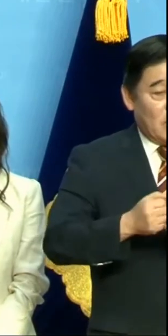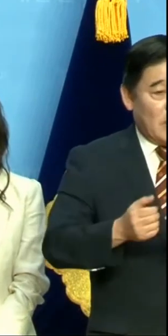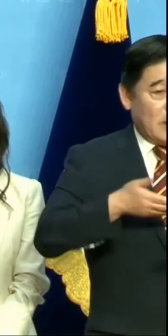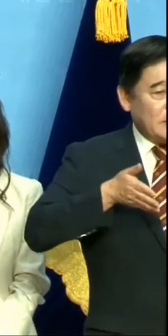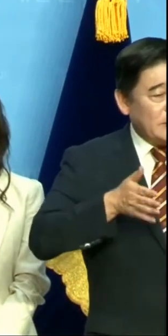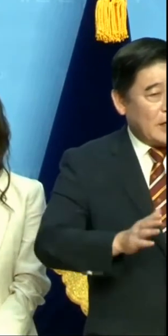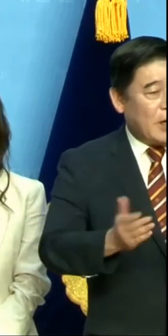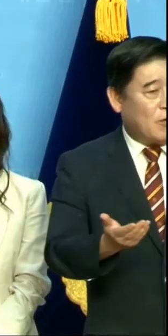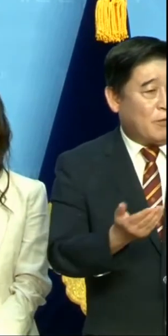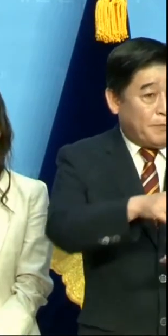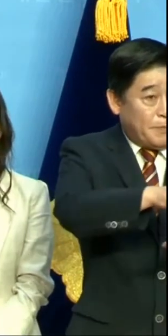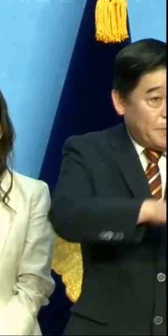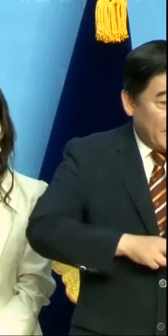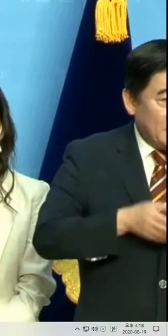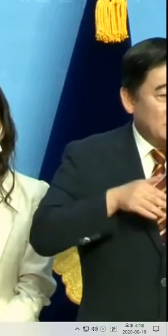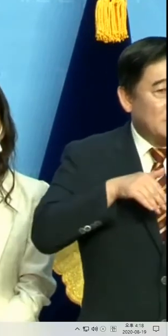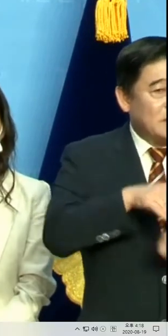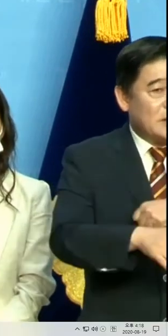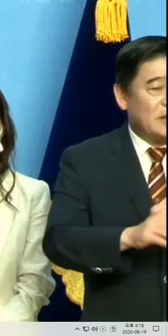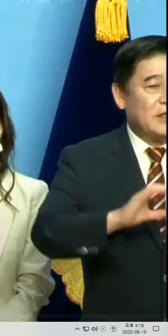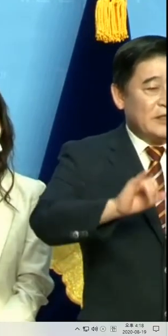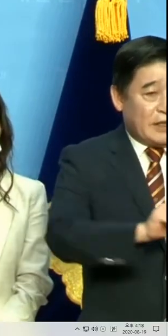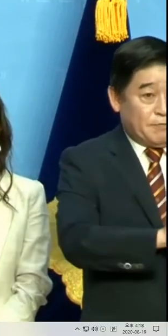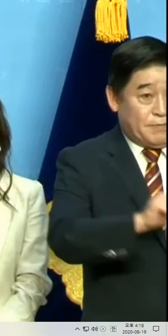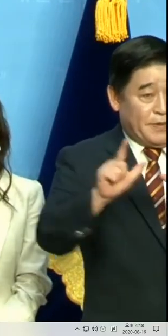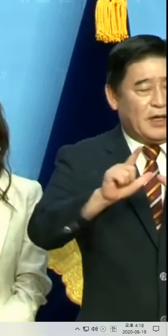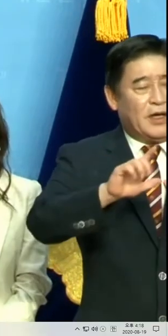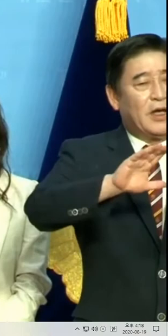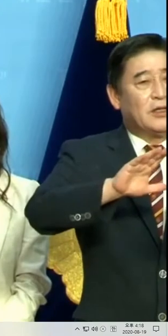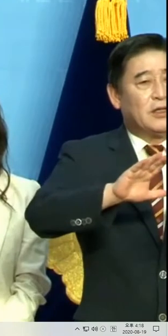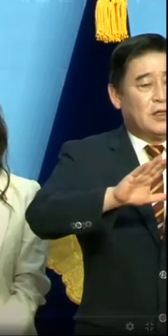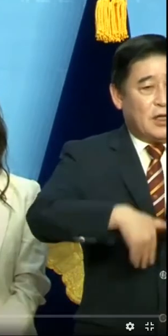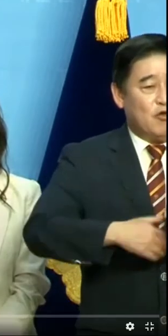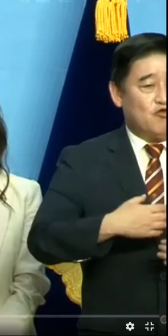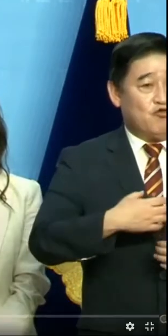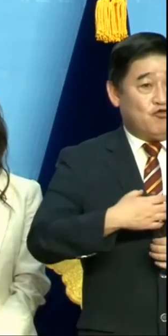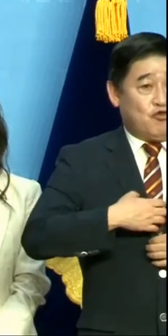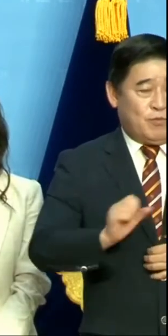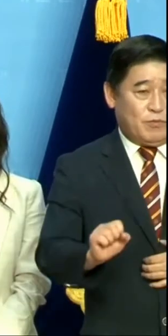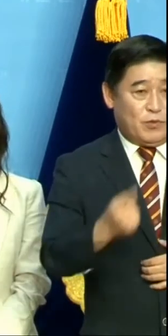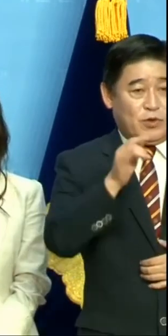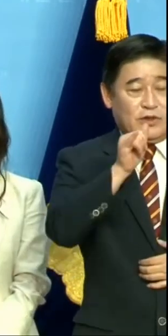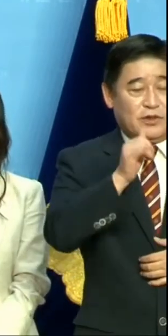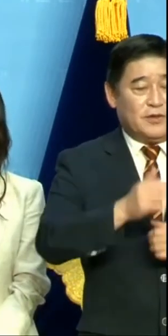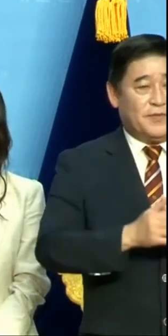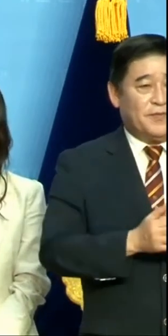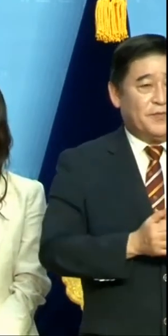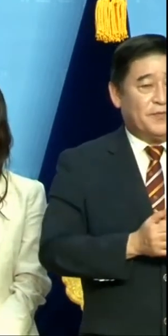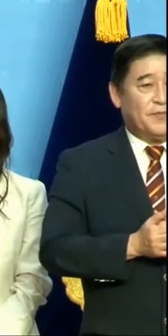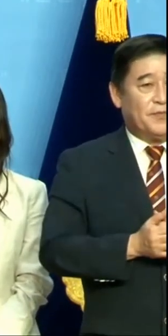판매되는 현 질은 펜대 믹 상황에 있어 심각한 위험 요인이 될 수 있다